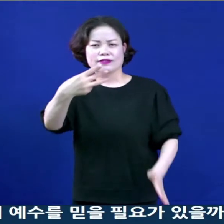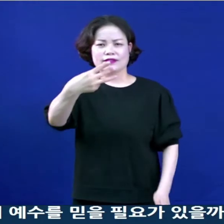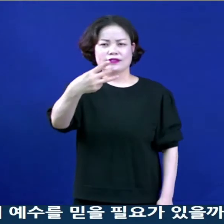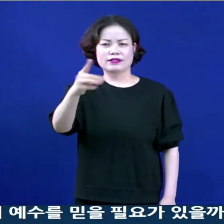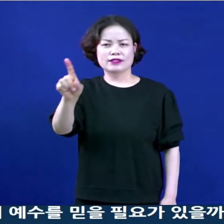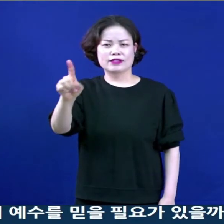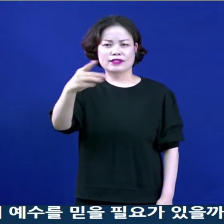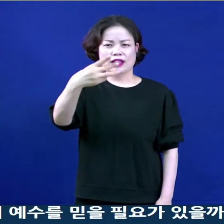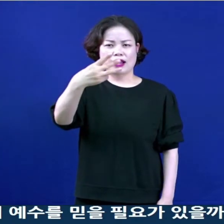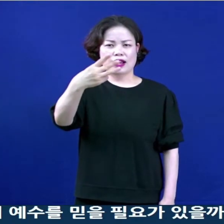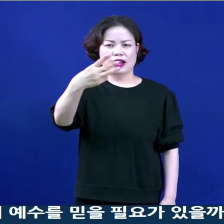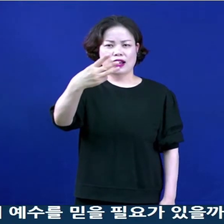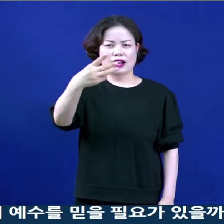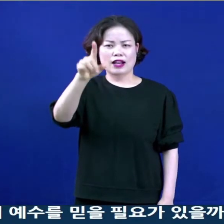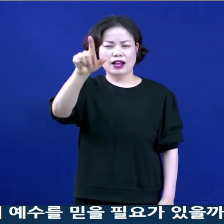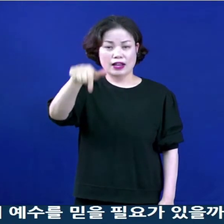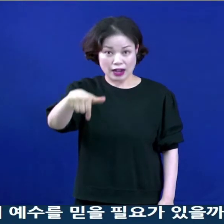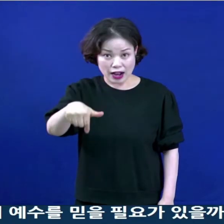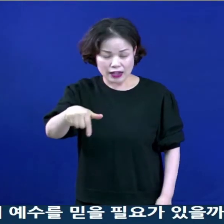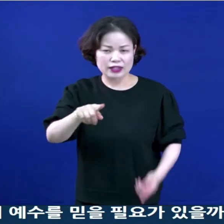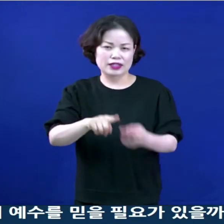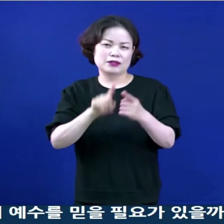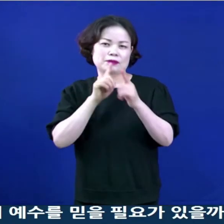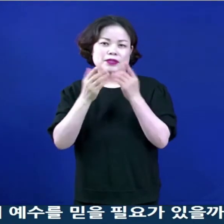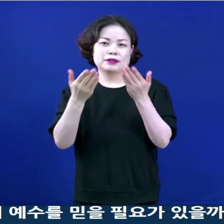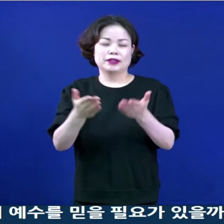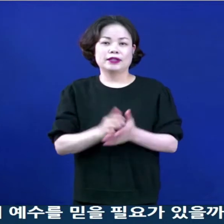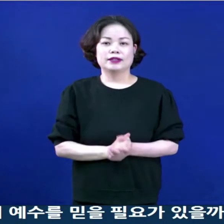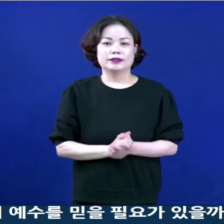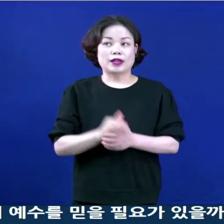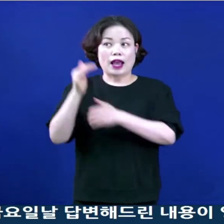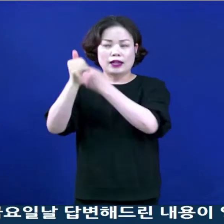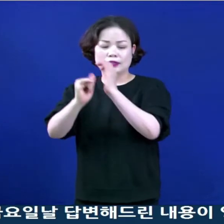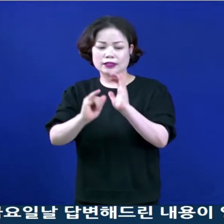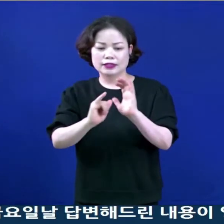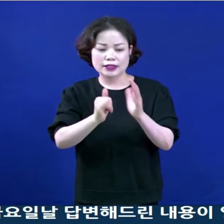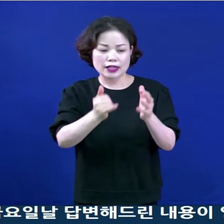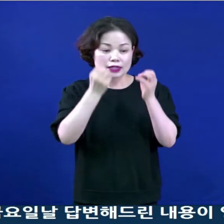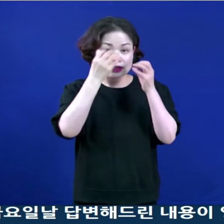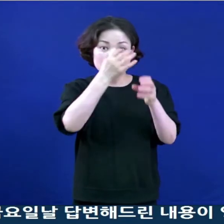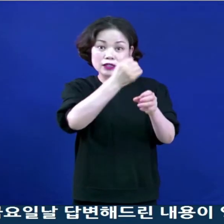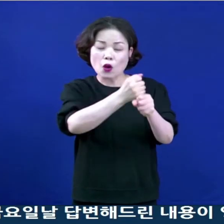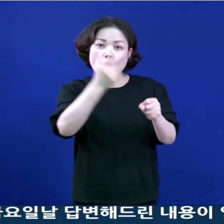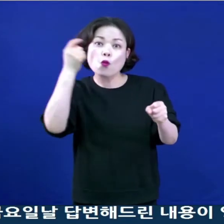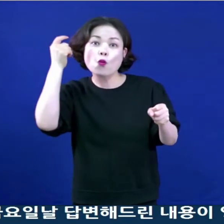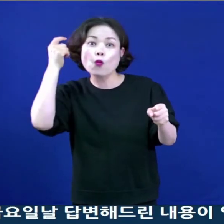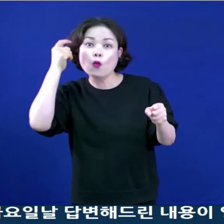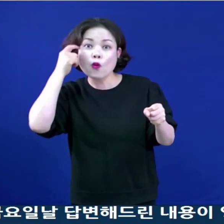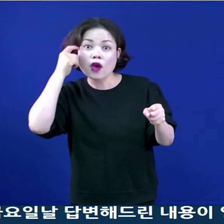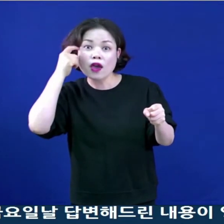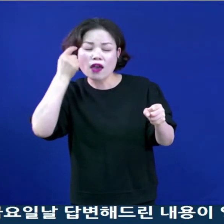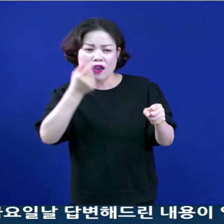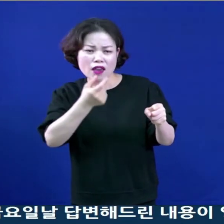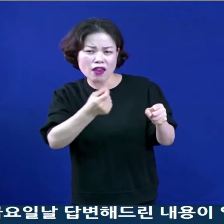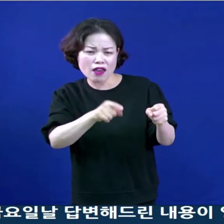일부 다루면서 이제 시작해 보도록 하겠습니다. 하나님이 세상을 창조하셨는데 왜